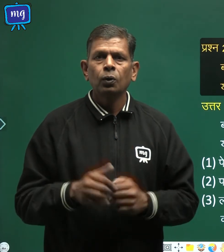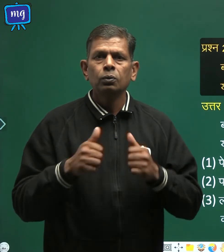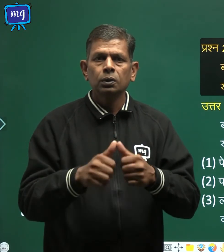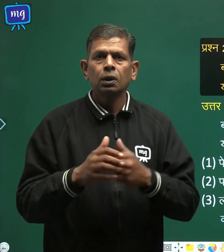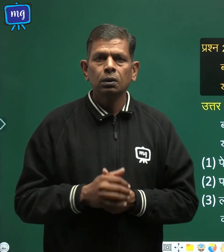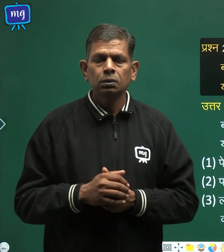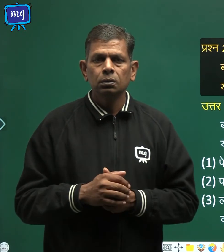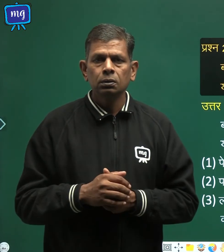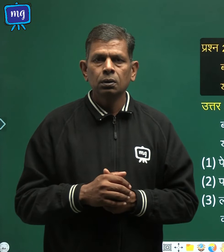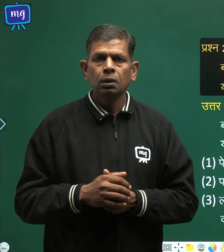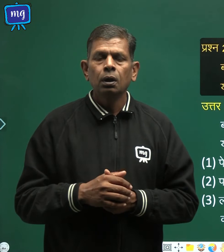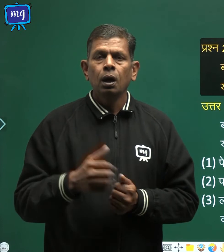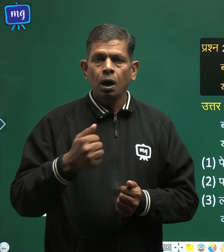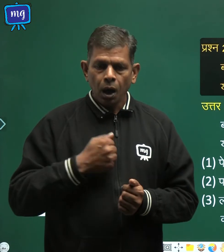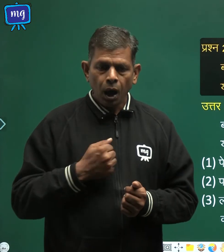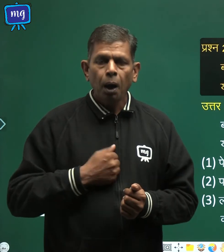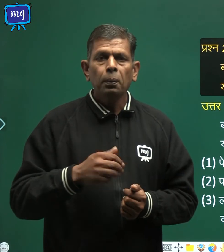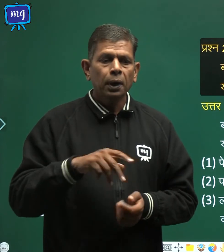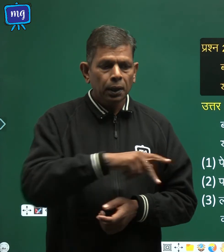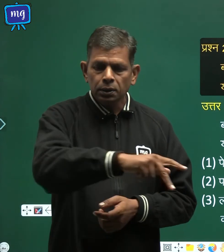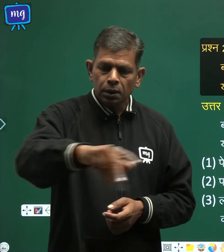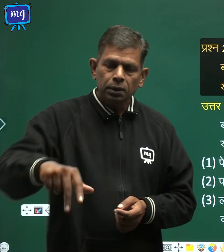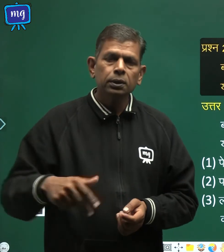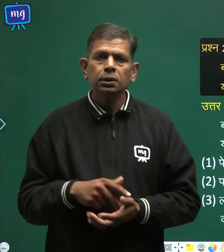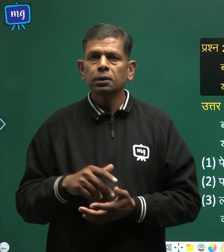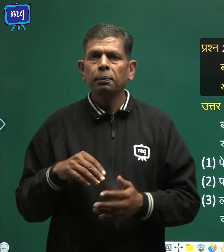उत्तर, अपने स्थानीय क्षेत्र में